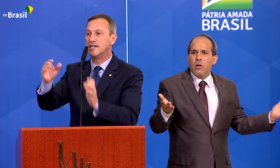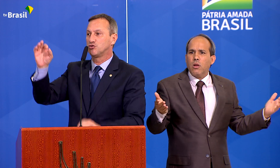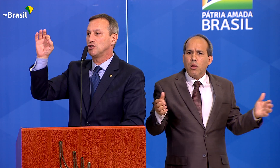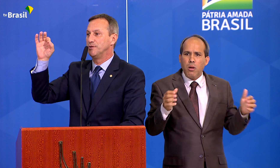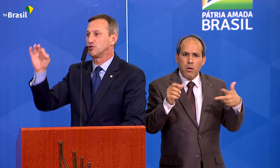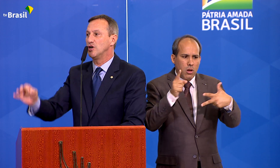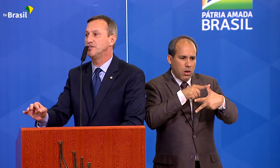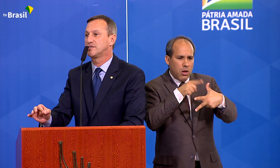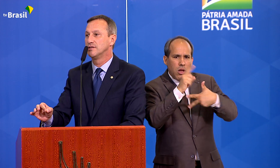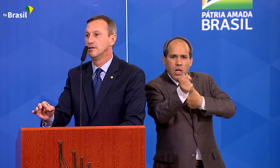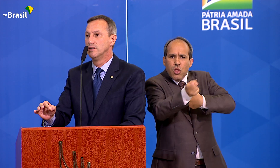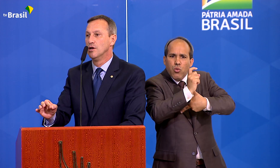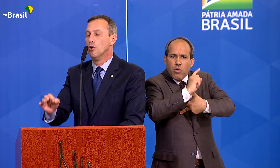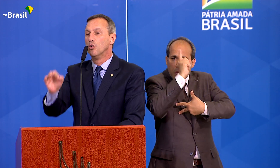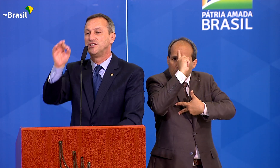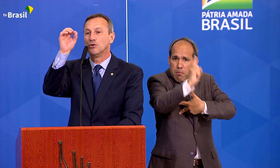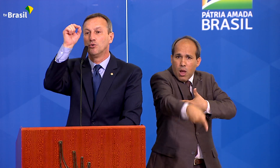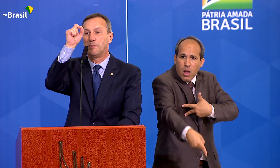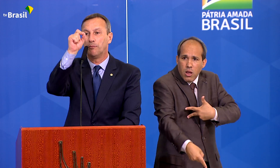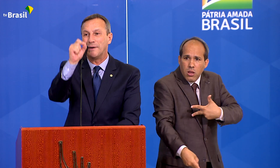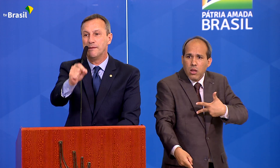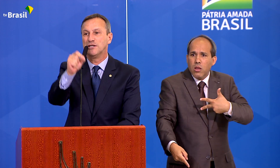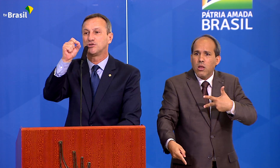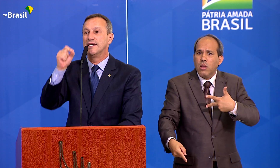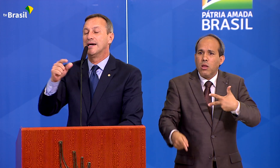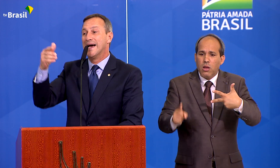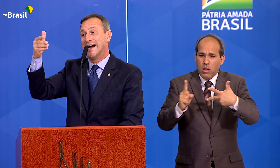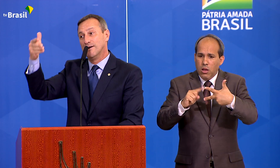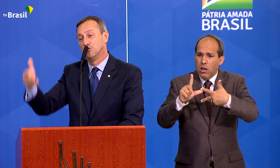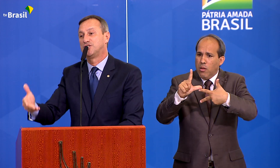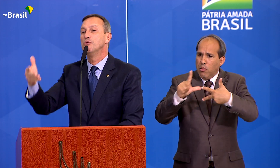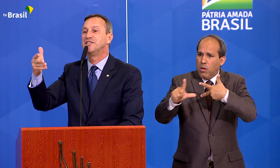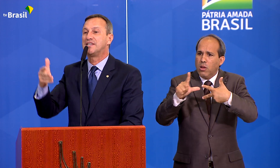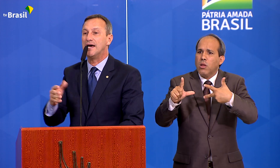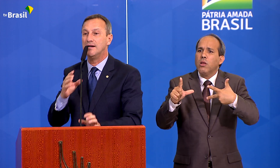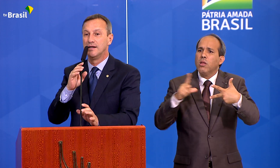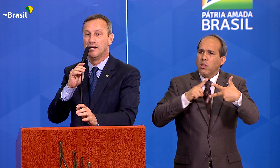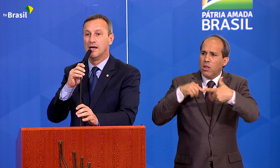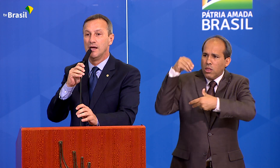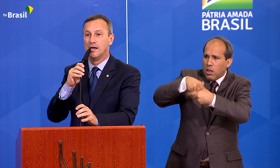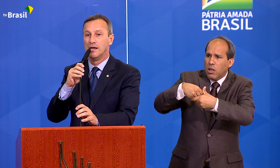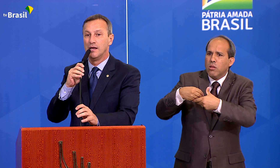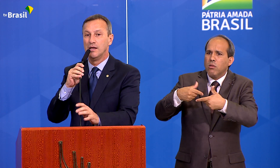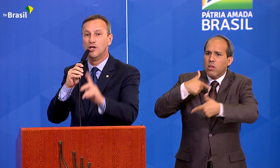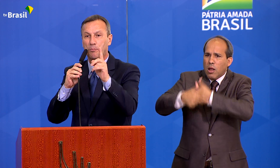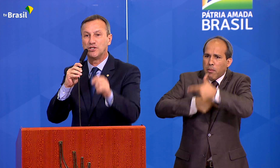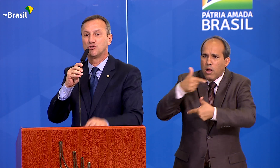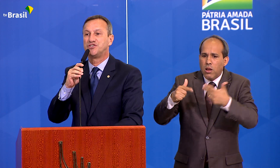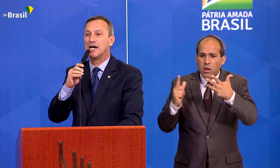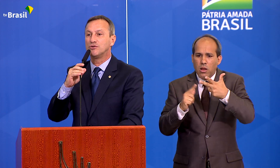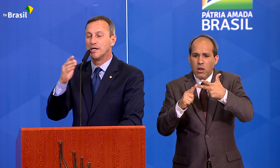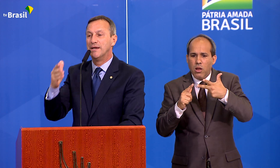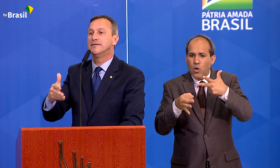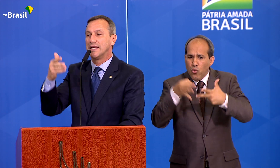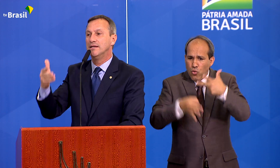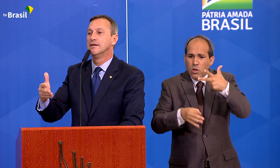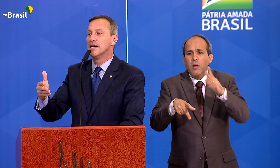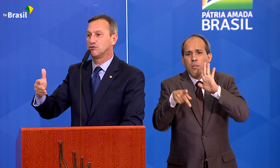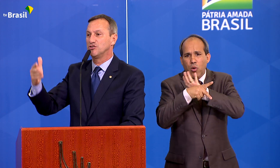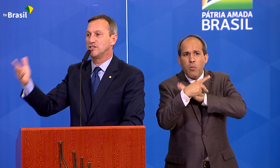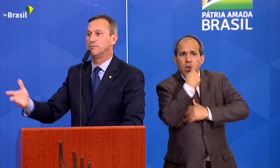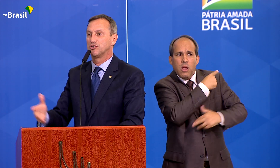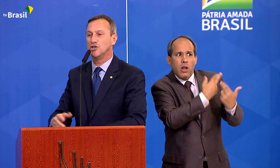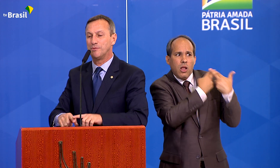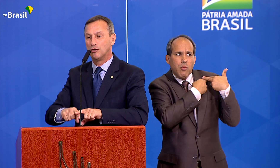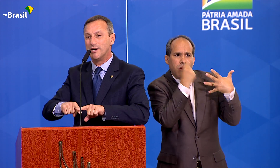executivo tem as suas missões Pois é o Parlamento para o seu ministério e o Poder Judiciário também